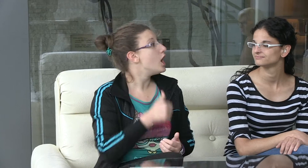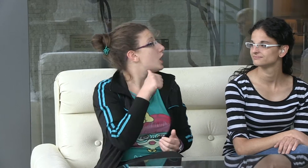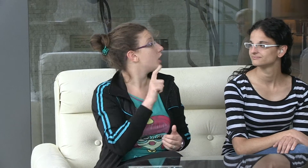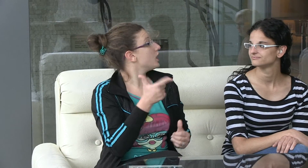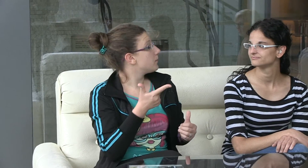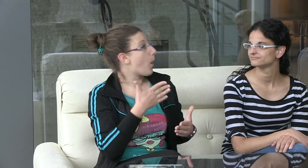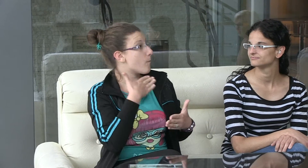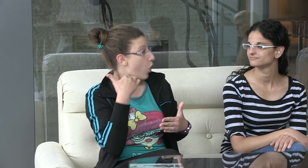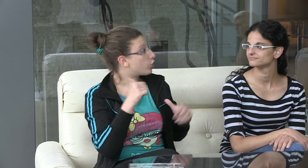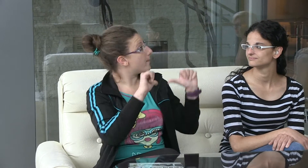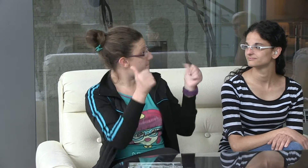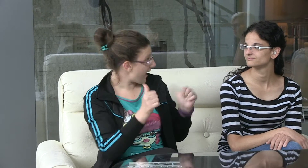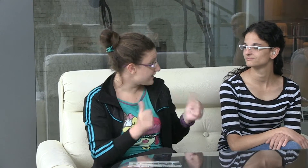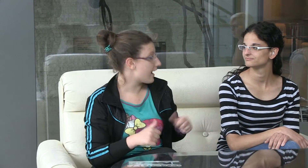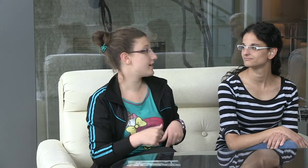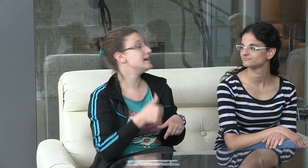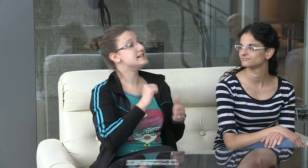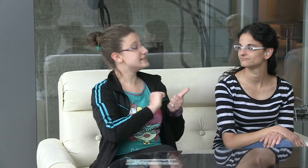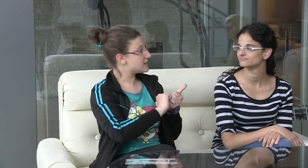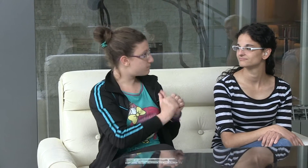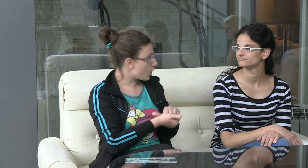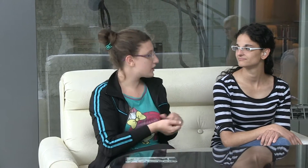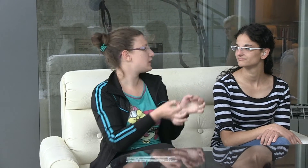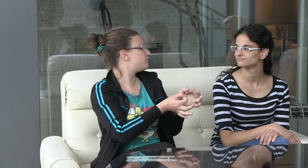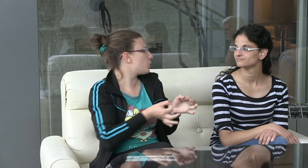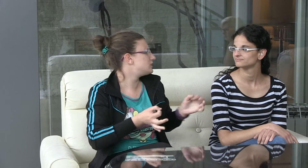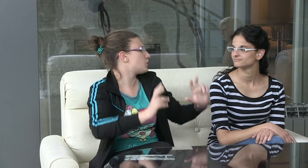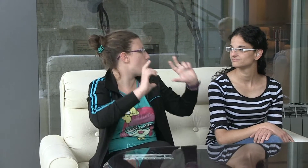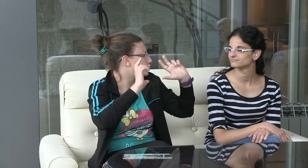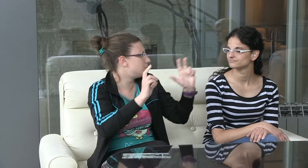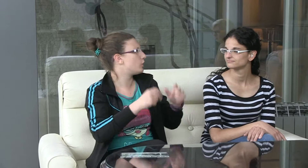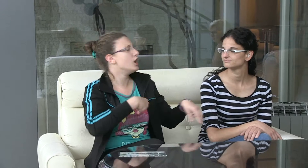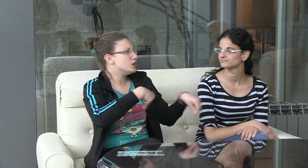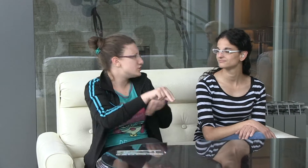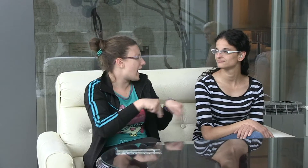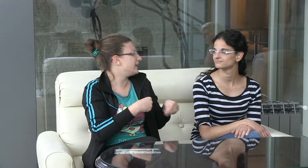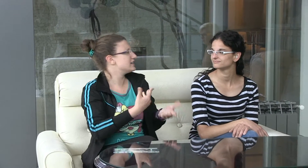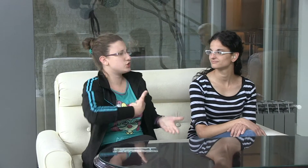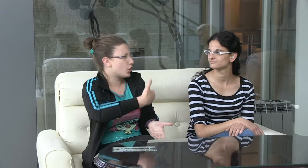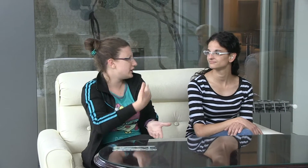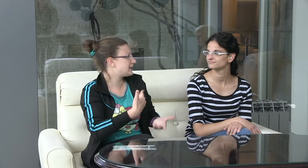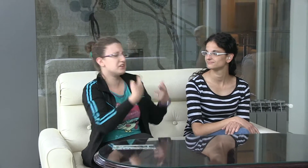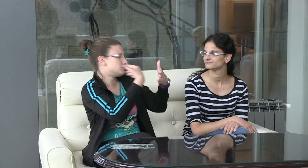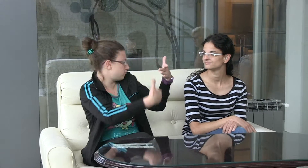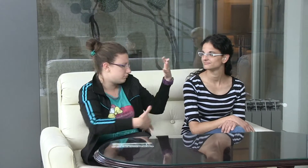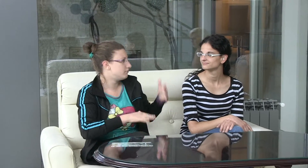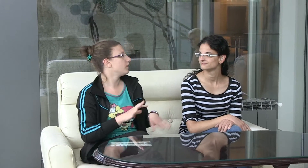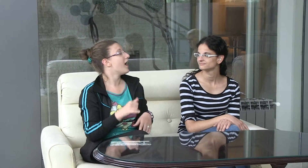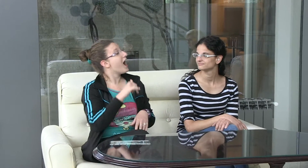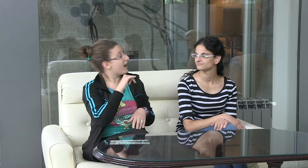omladinaca, aktiva žene i penzionera. Imaju jako puno pekara, istorijske znamenitosti, uspeha